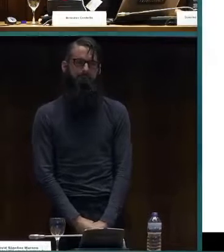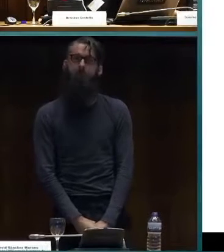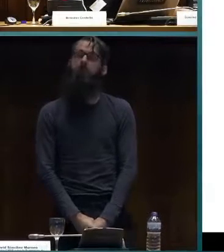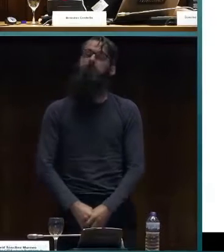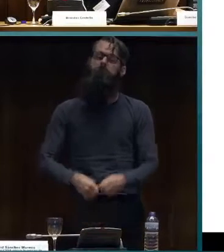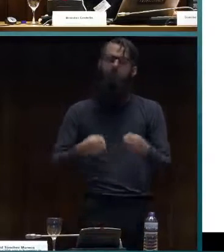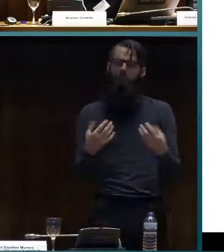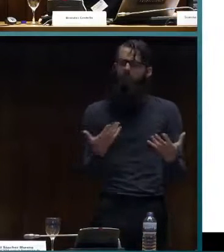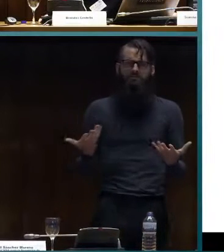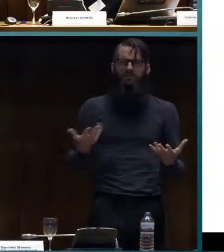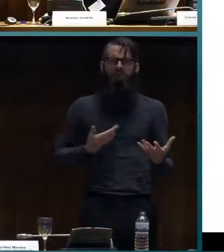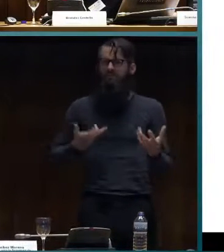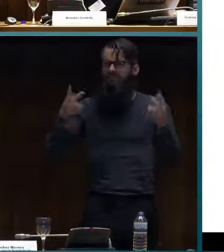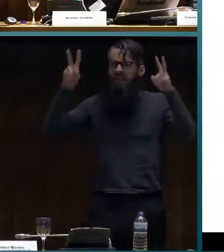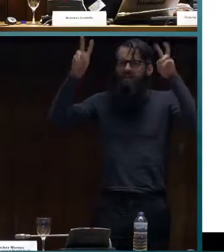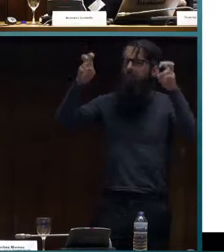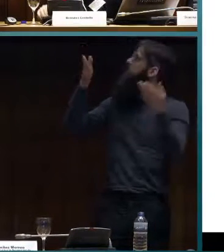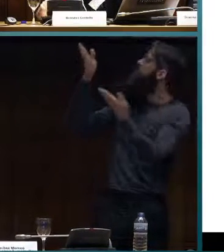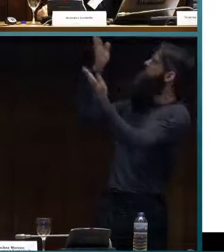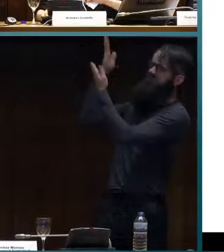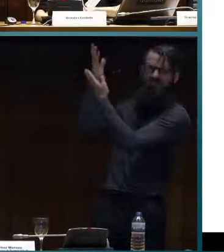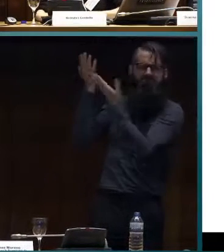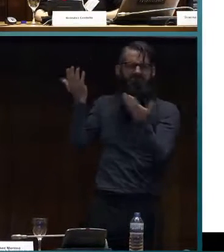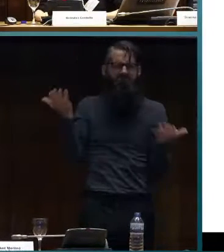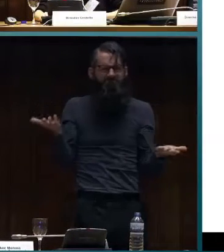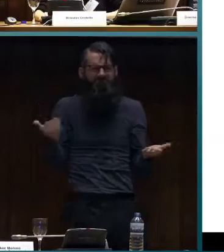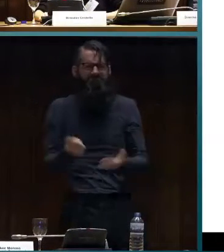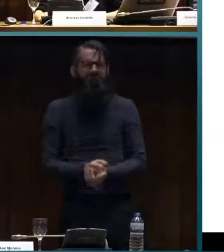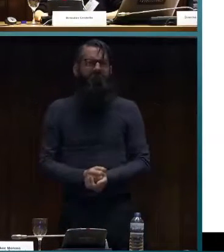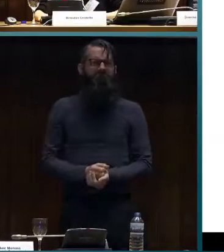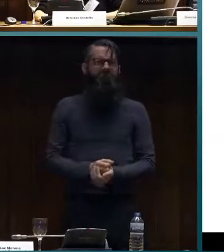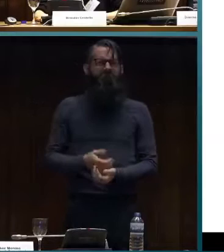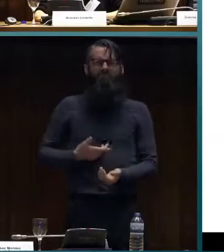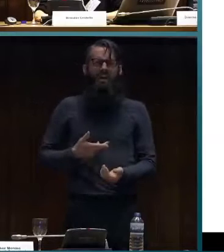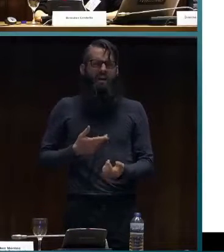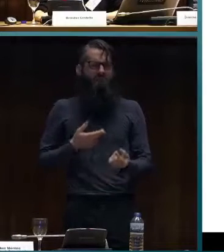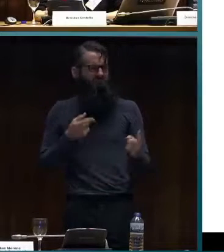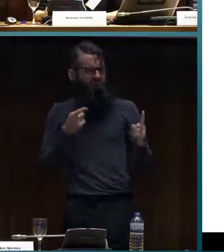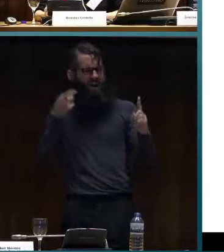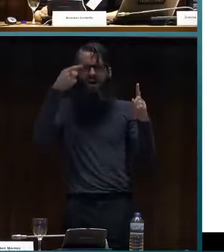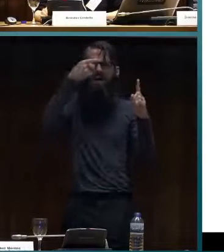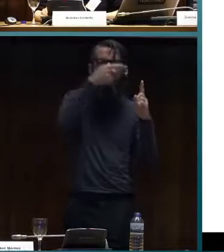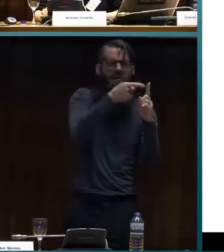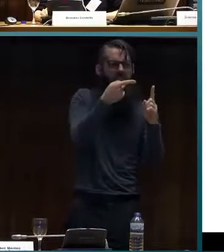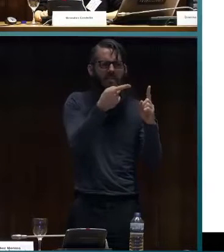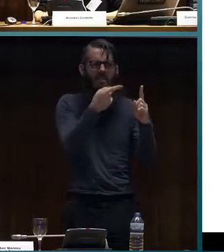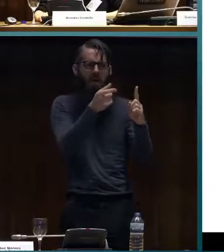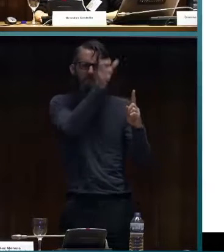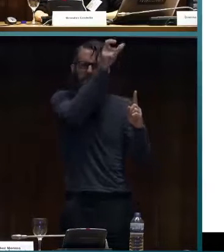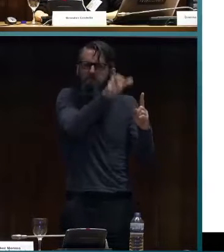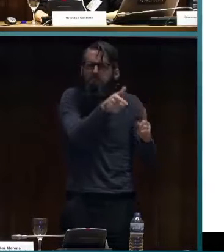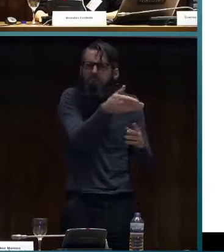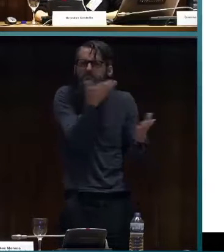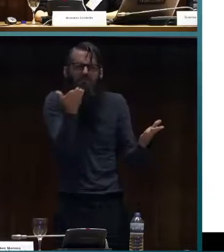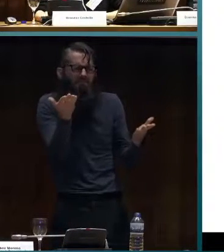Bien, cuando hablamos de referencia impersonal, estamos aludiendo a expresiones con un sujeto humano